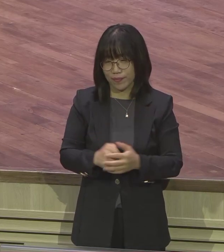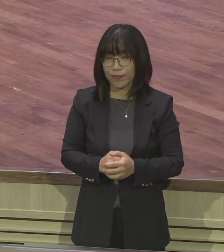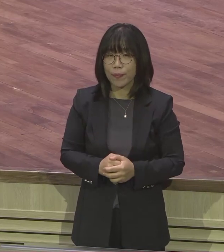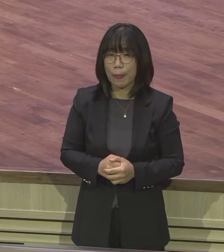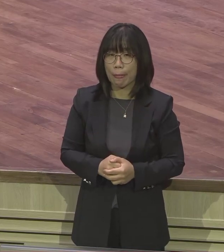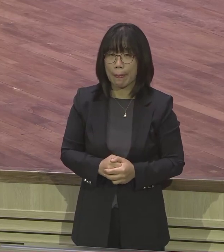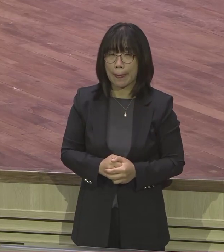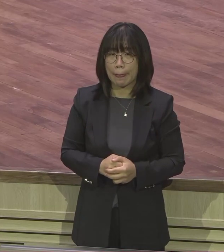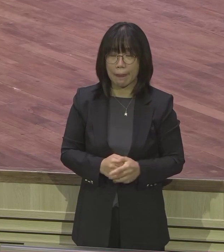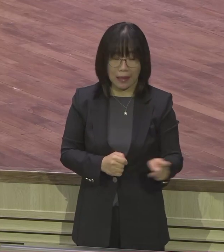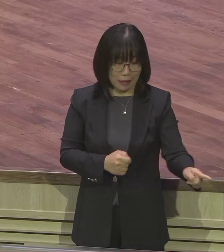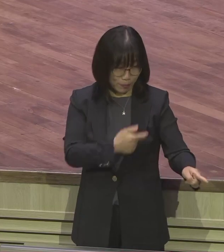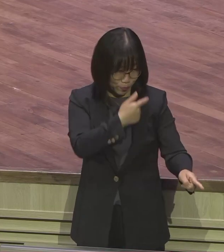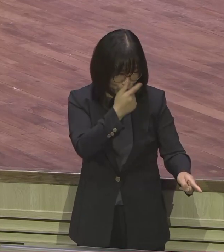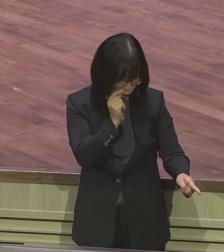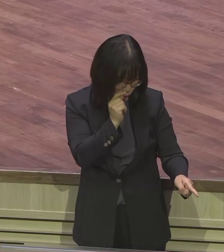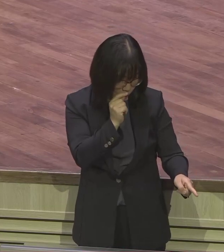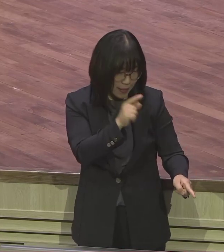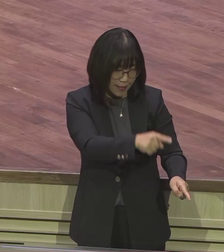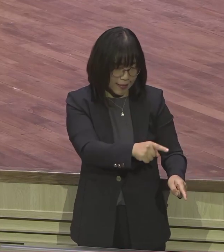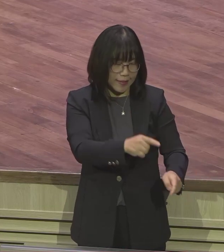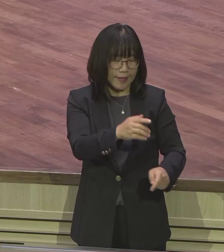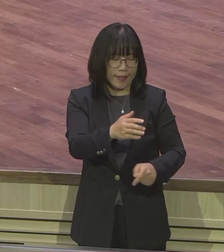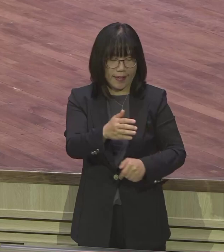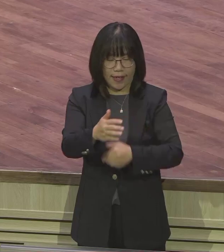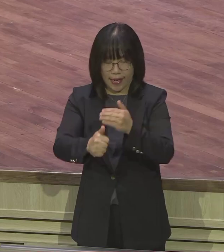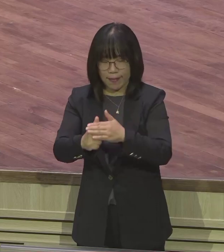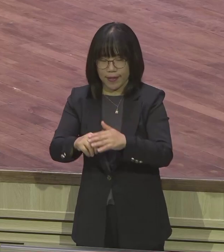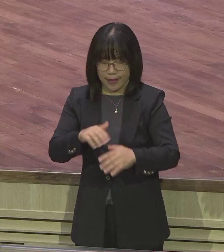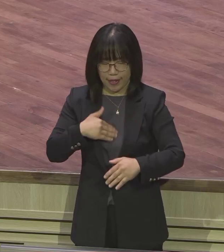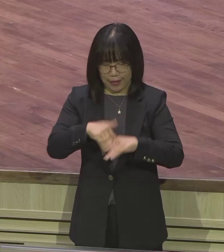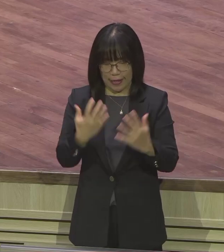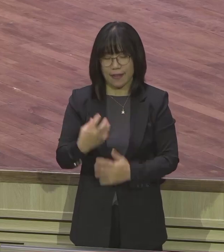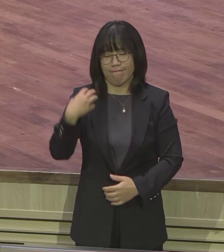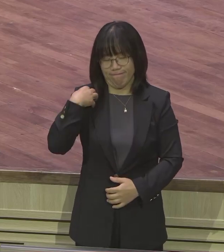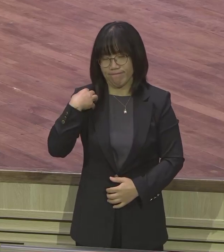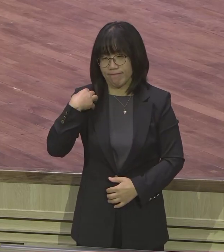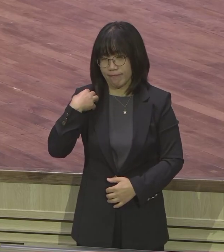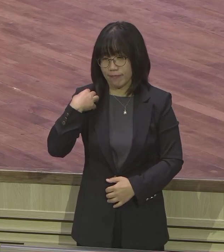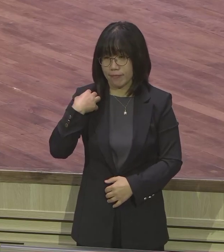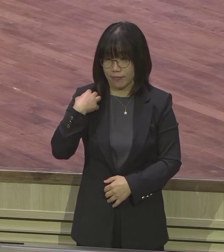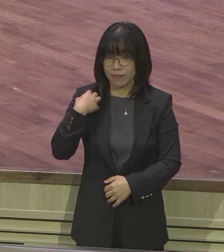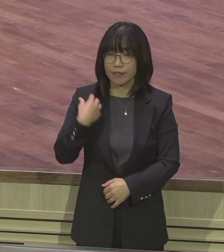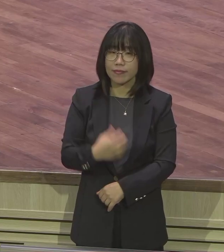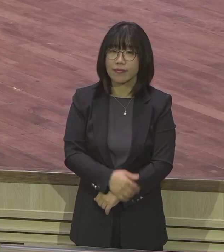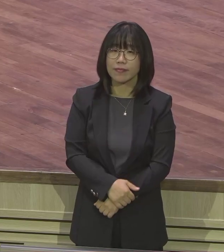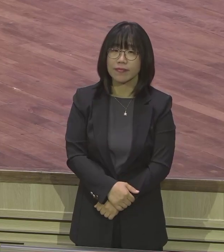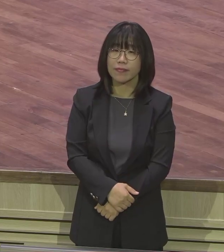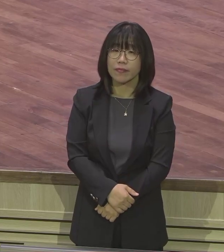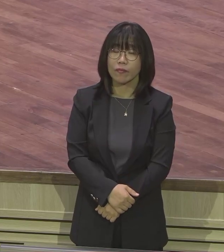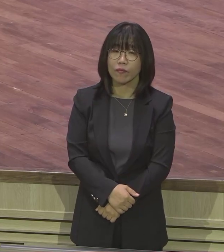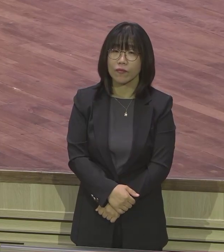안 되는 건 내가 되게 할 거니까 네 보라고 한 거잖아요. 지금 시작을 할 때부터